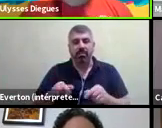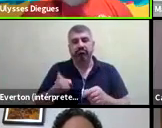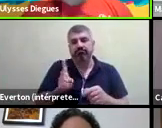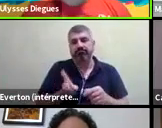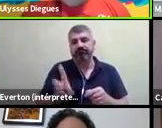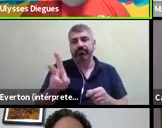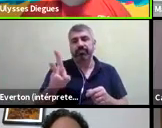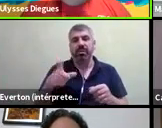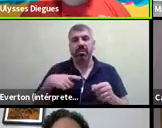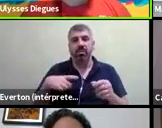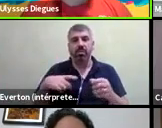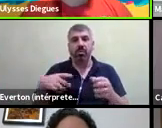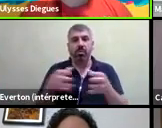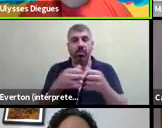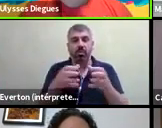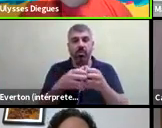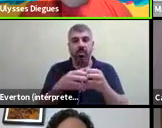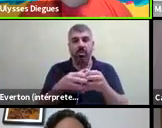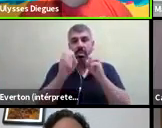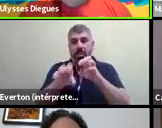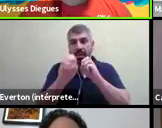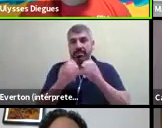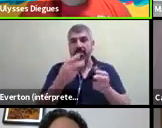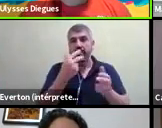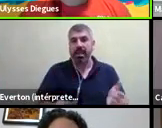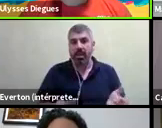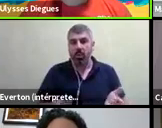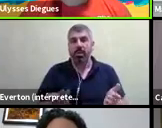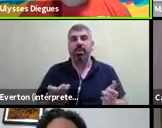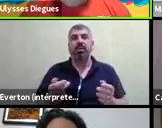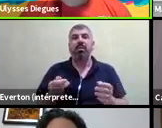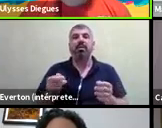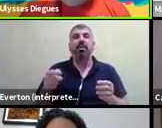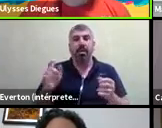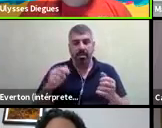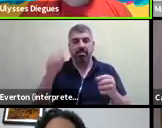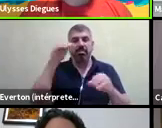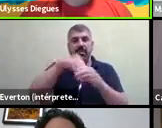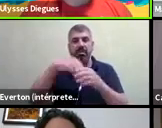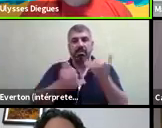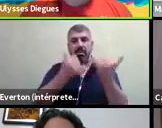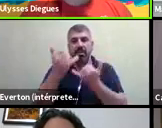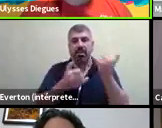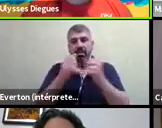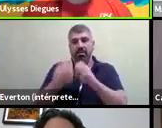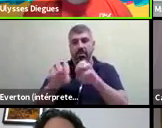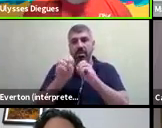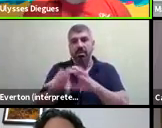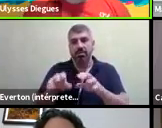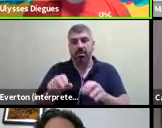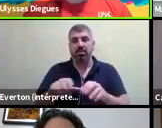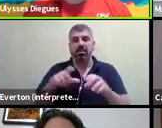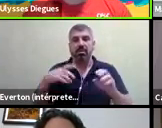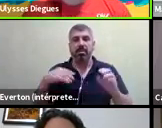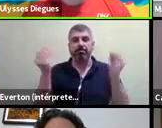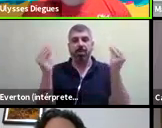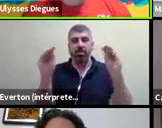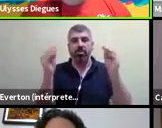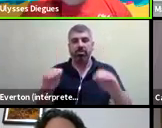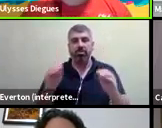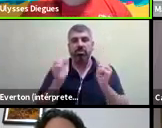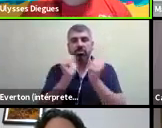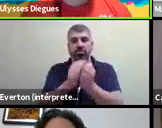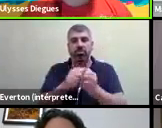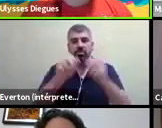o grupo de educação bilíngue da educação, na Brincada da Educação, com posts dirigidos a esses temas, que começará a